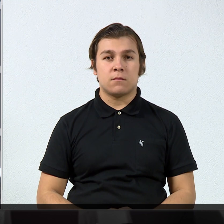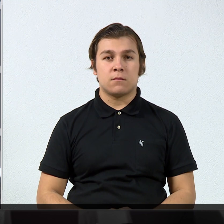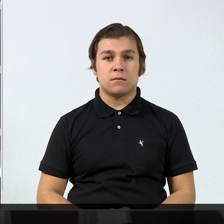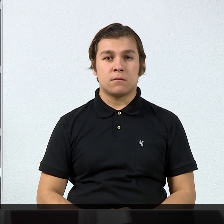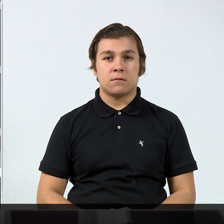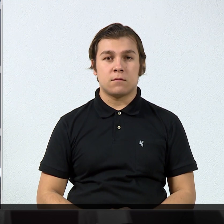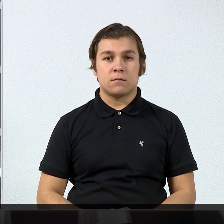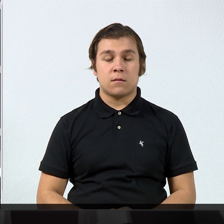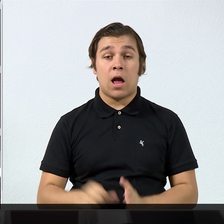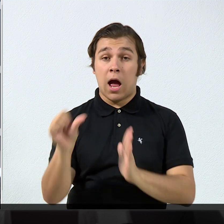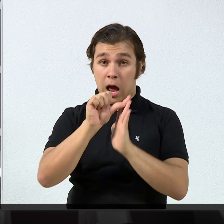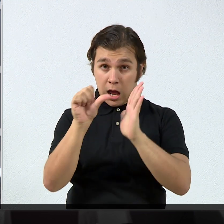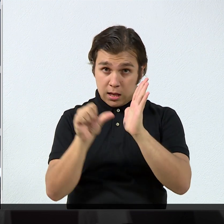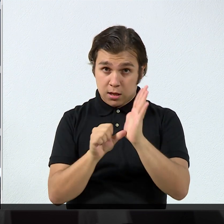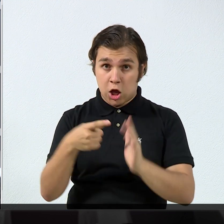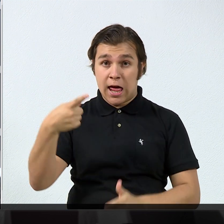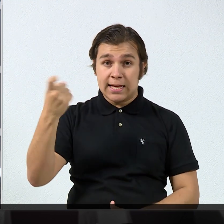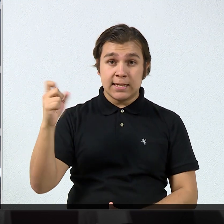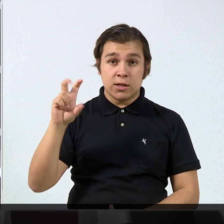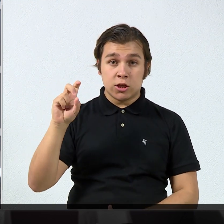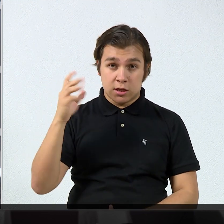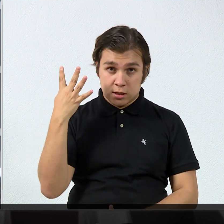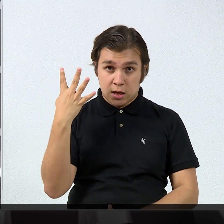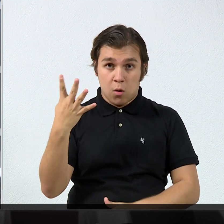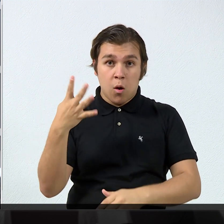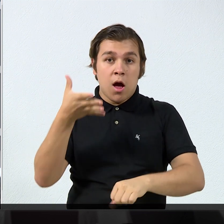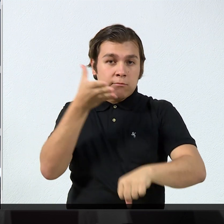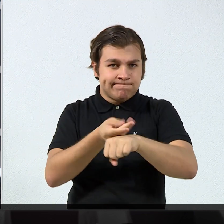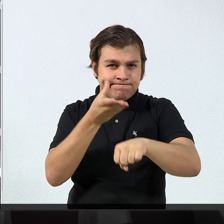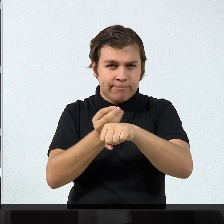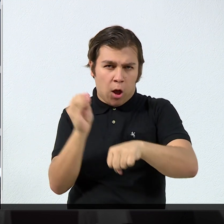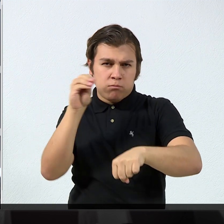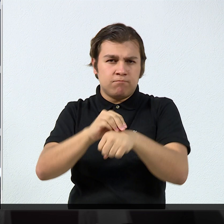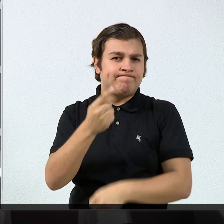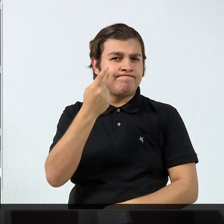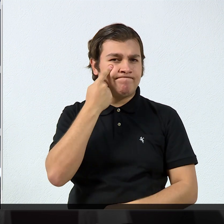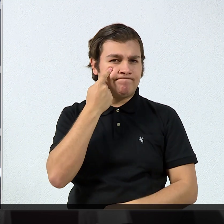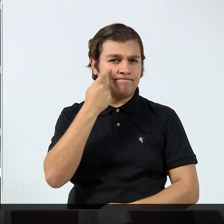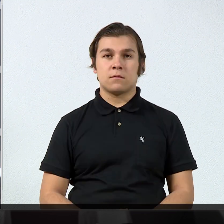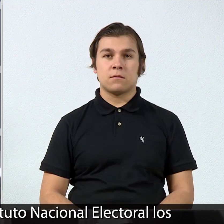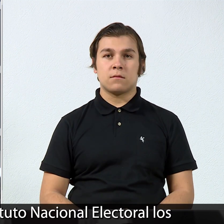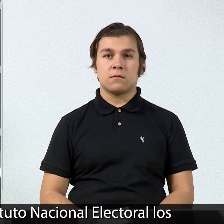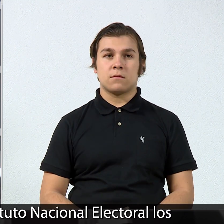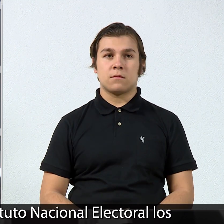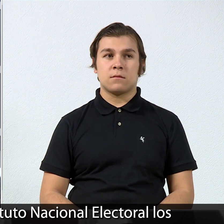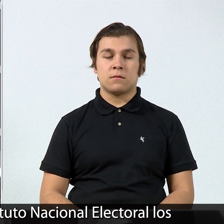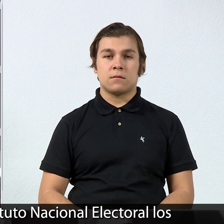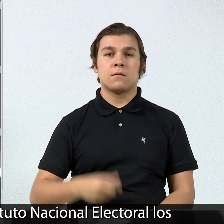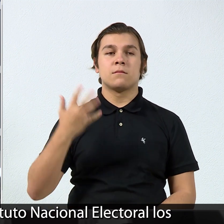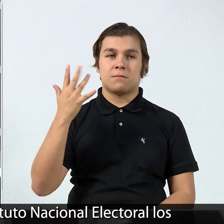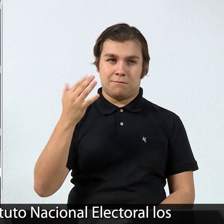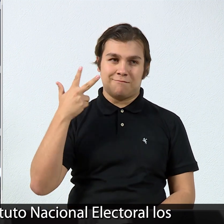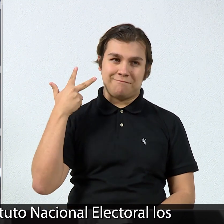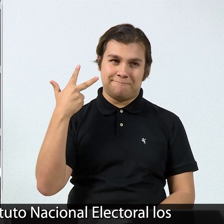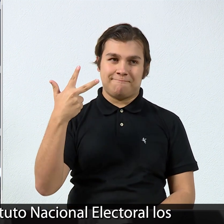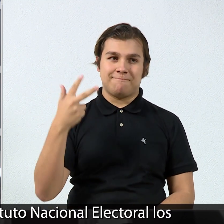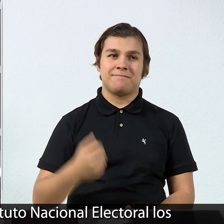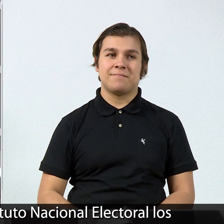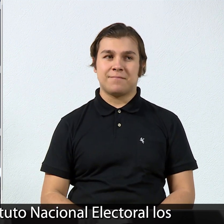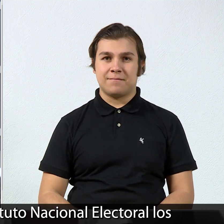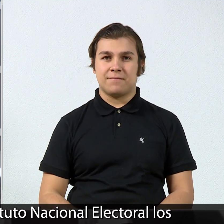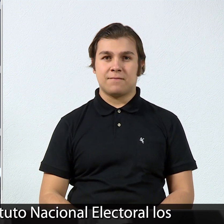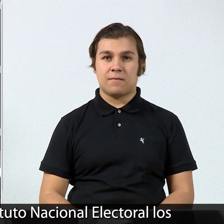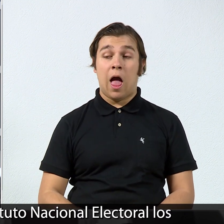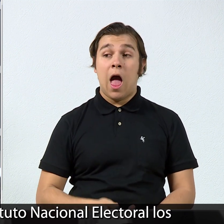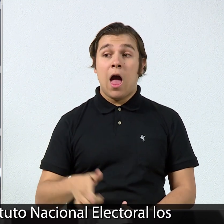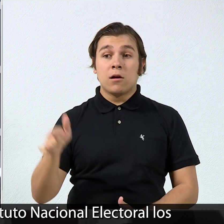Se reforma el artículo 134 y se agrega lo siguiente al inciso 1. 58º.